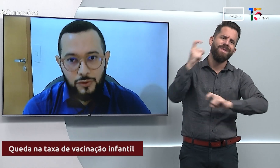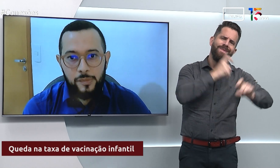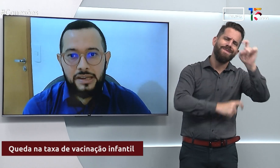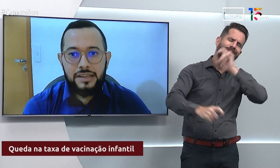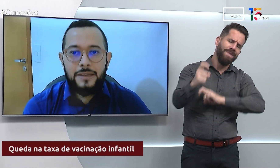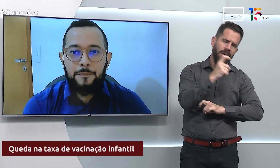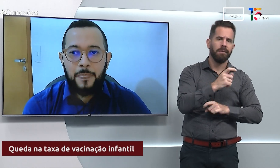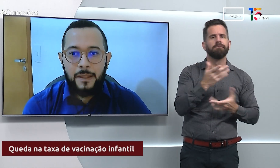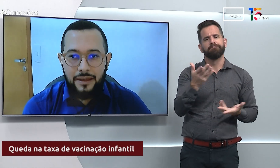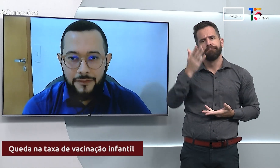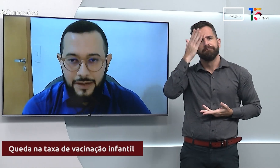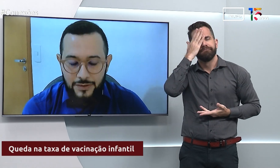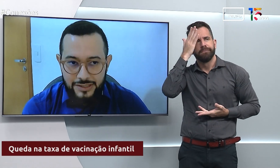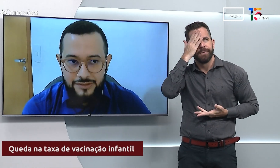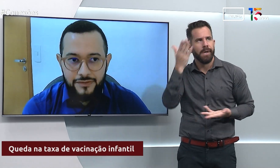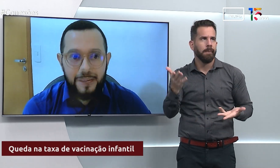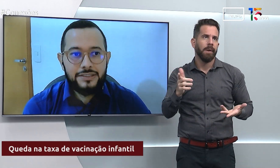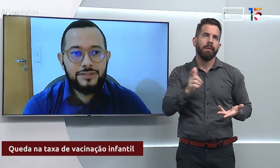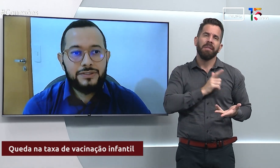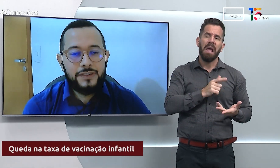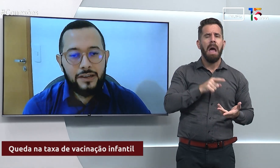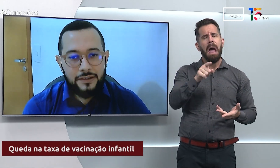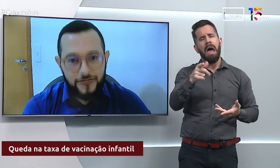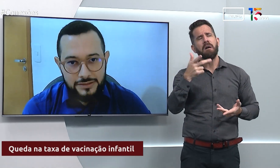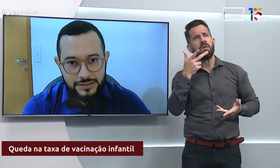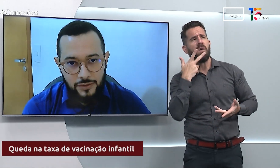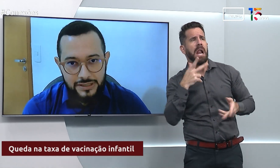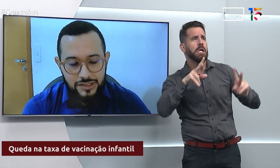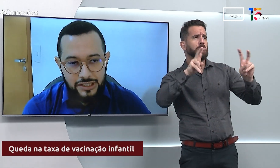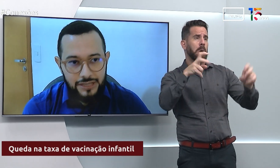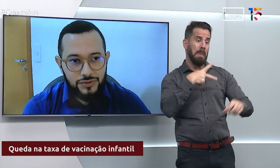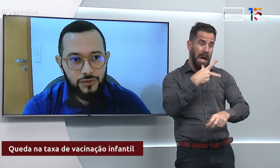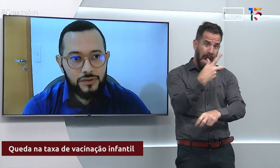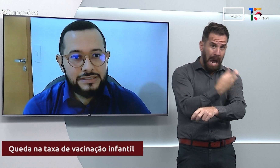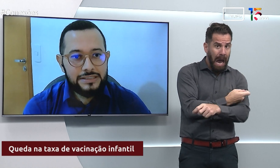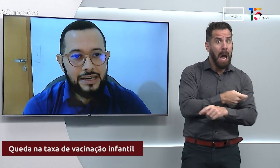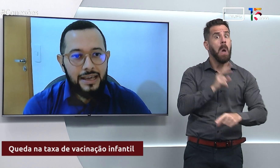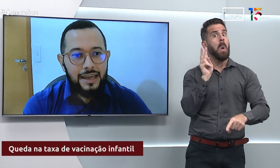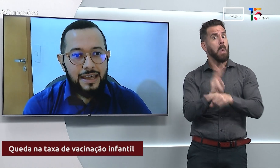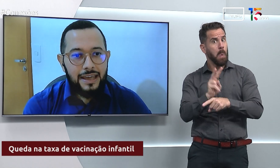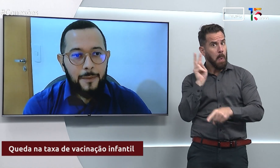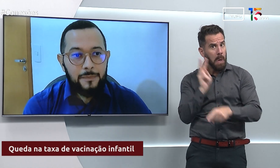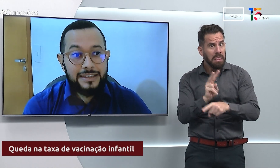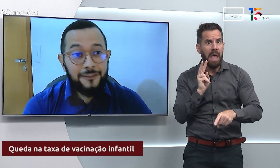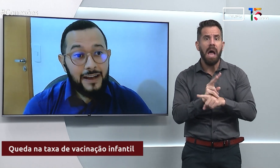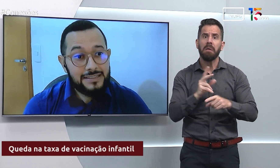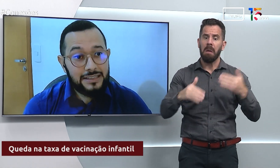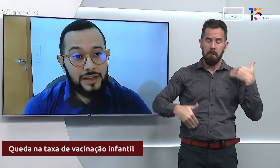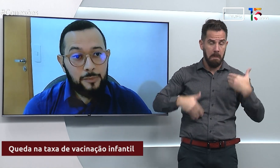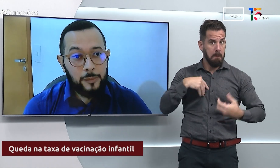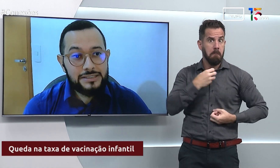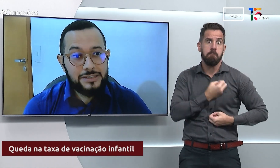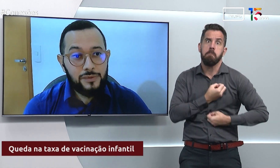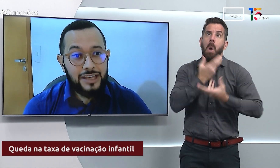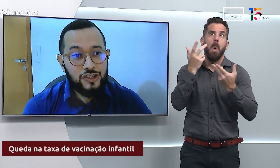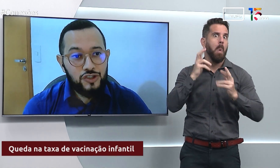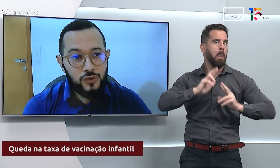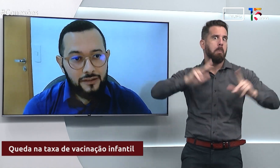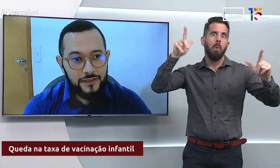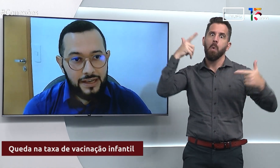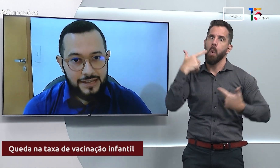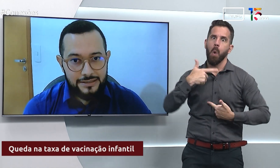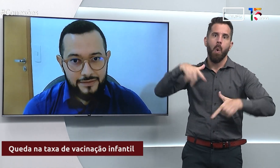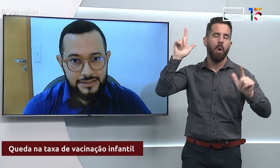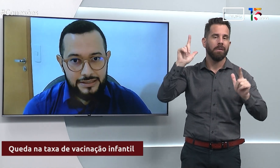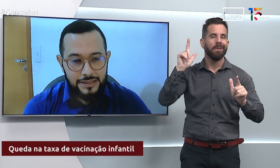inclusive sobre efeitos adversos, falsas contraindicações, que fazem com que a população questione